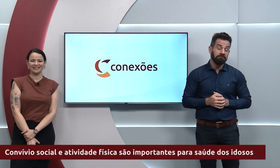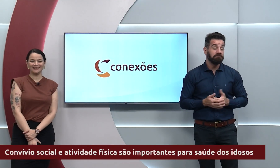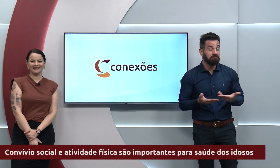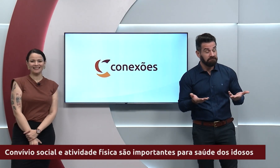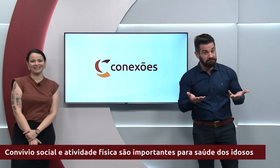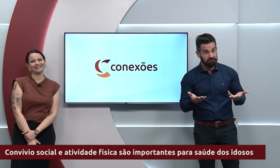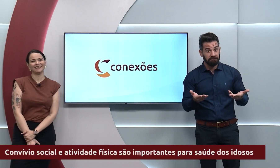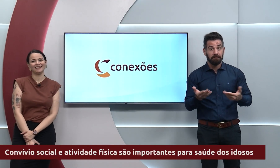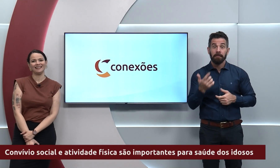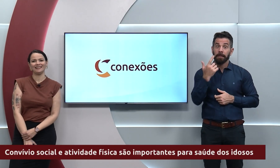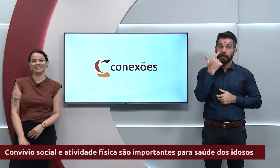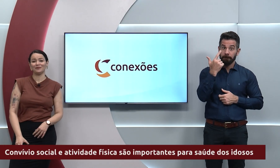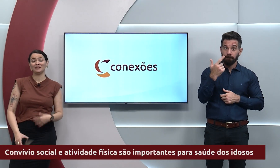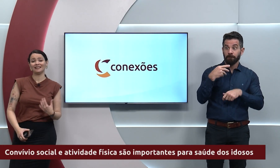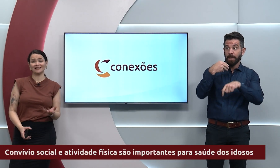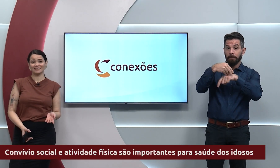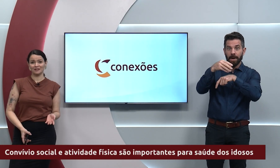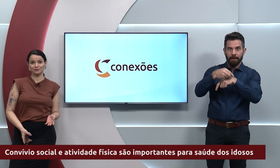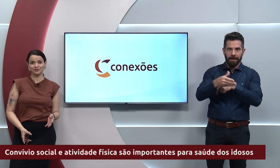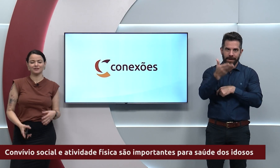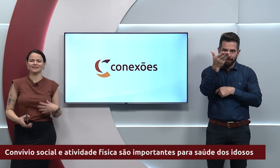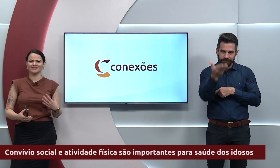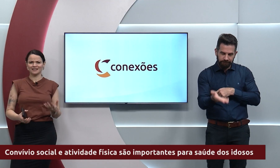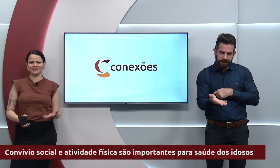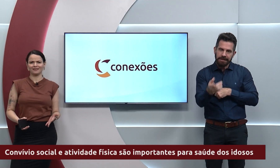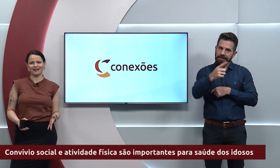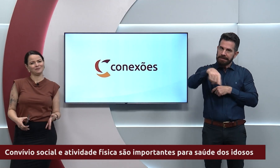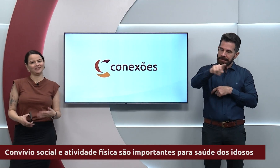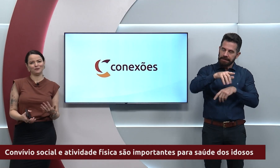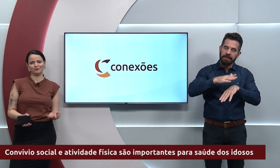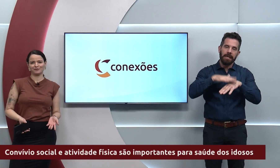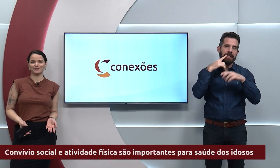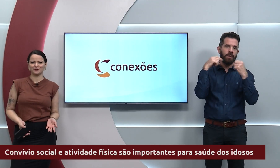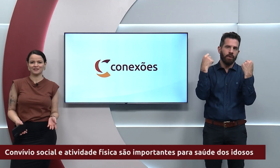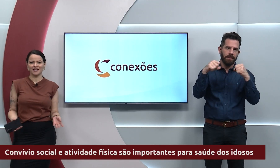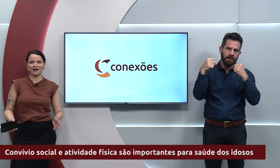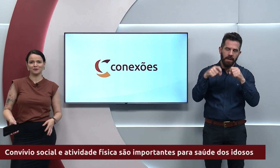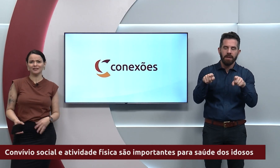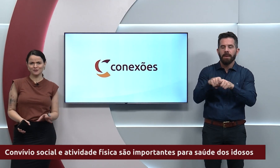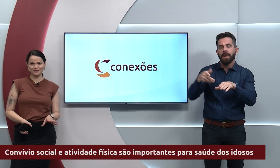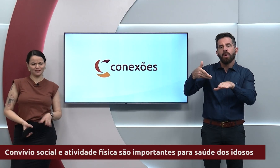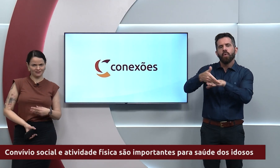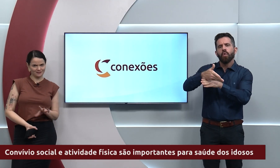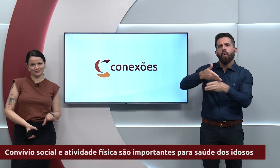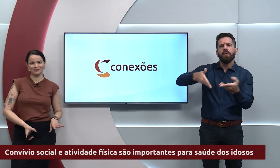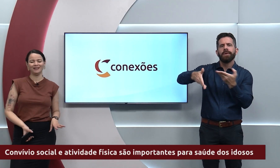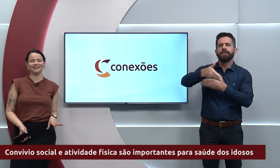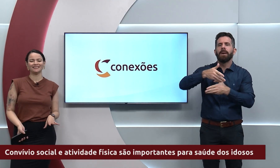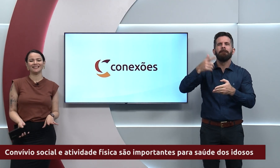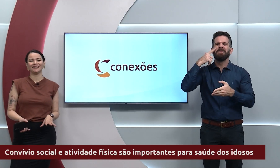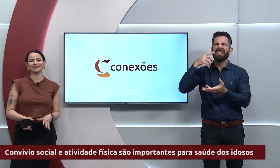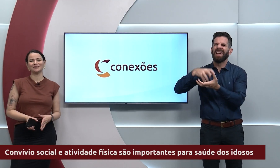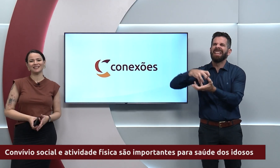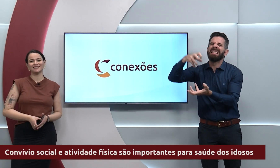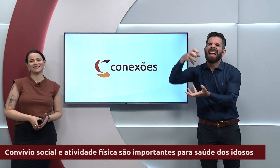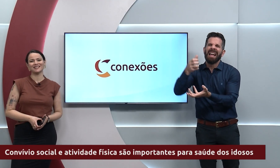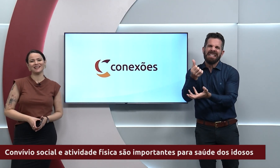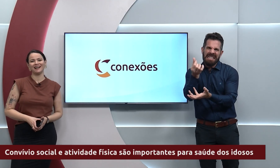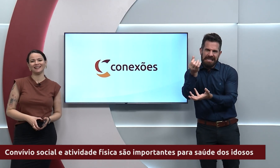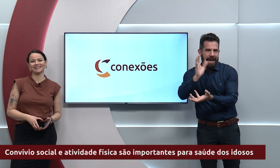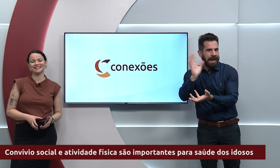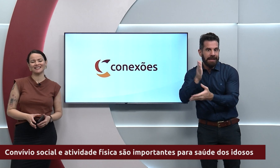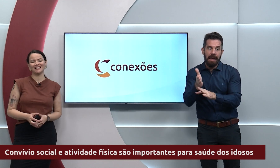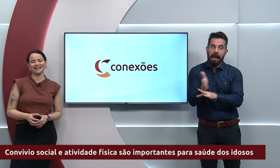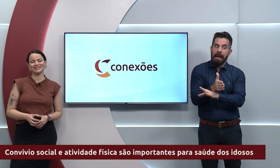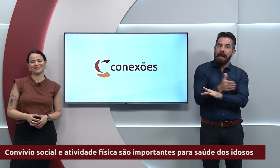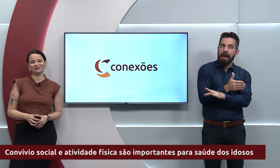Bom, fica aí, né, a orientação de se exercitar, manter convívio social, desde cedo, né? Não é só durante